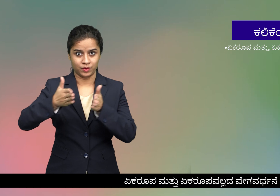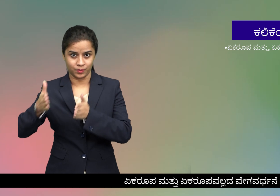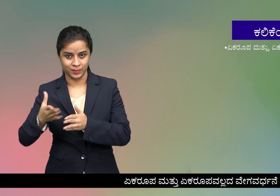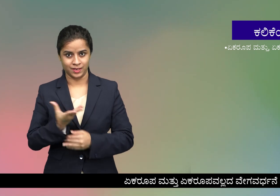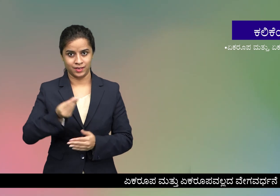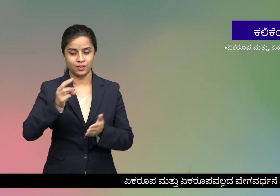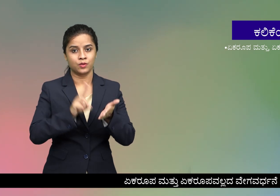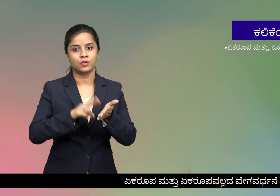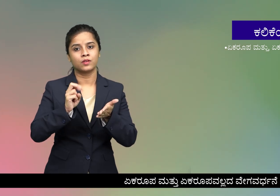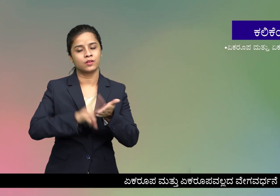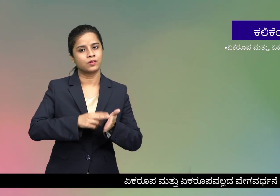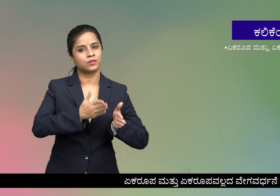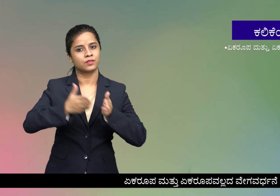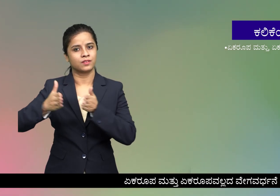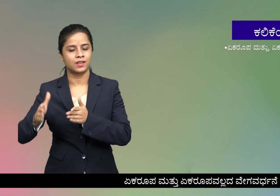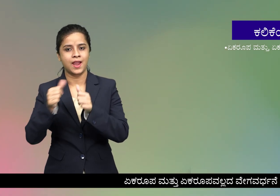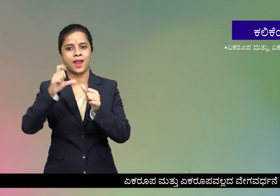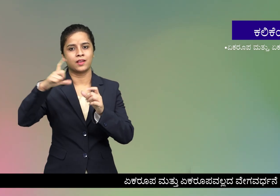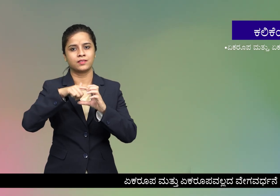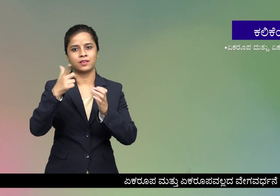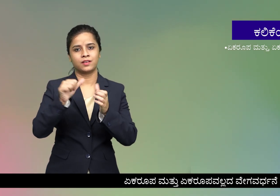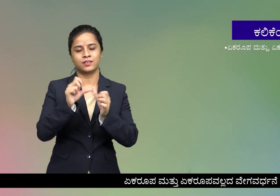ಮತ್ತು ಏಕರೂಪವಲ್ಲದ ವೇಗವರ್ಧನೆ,